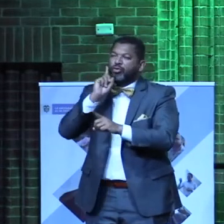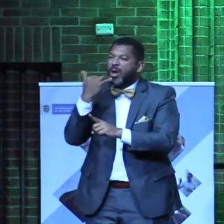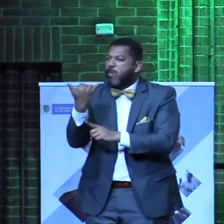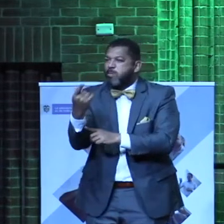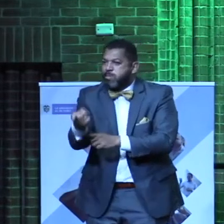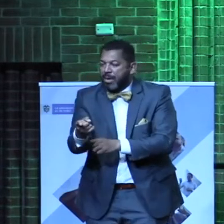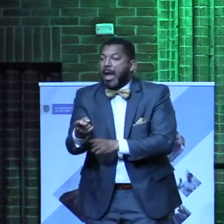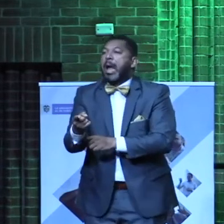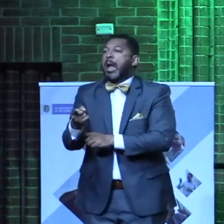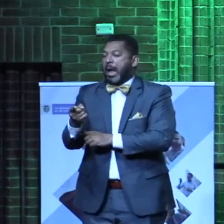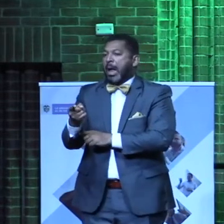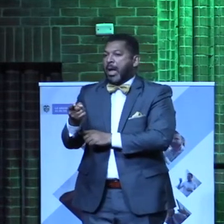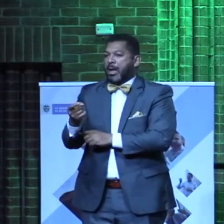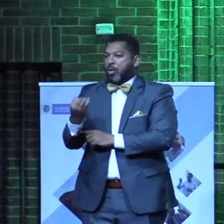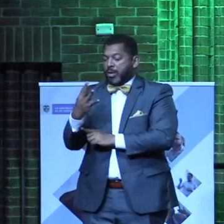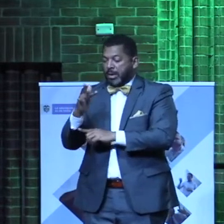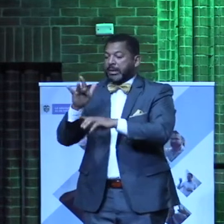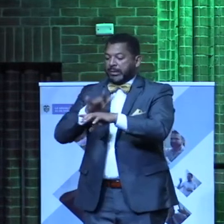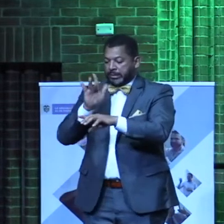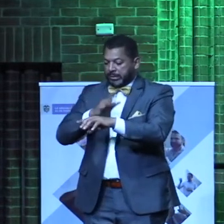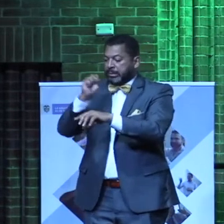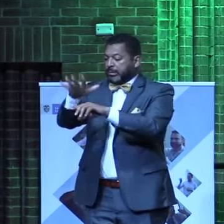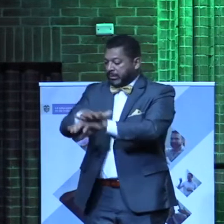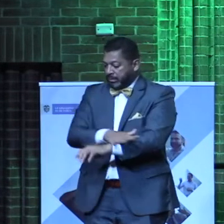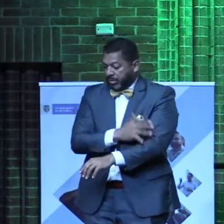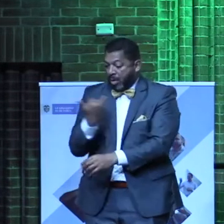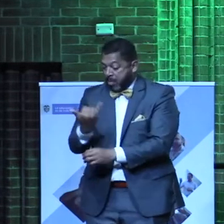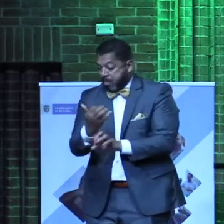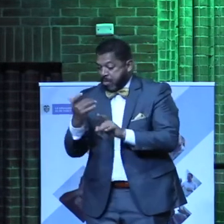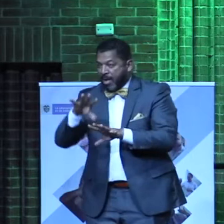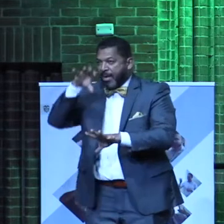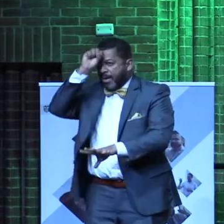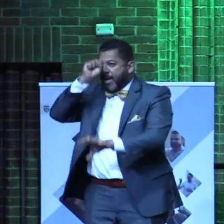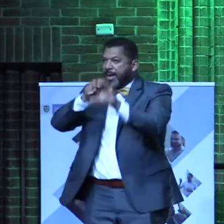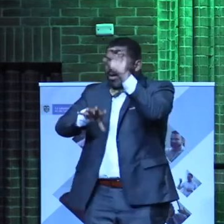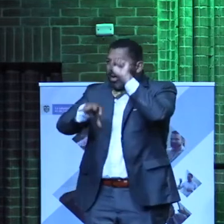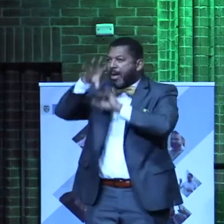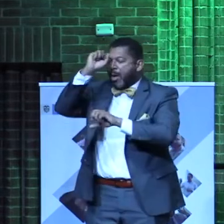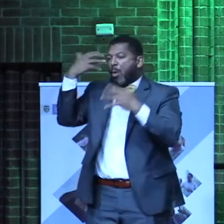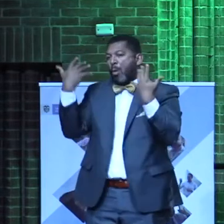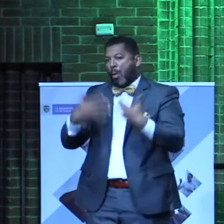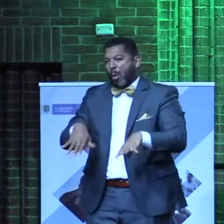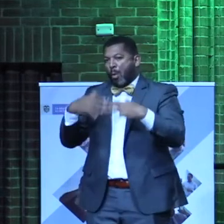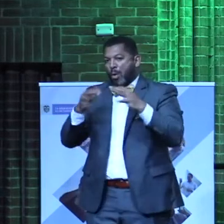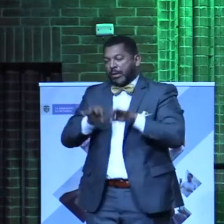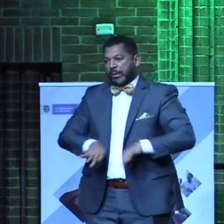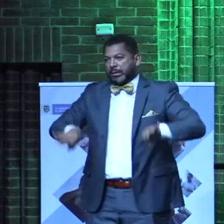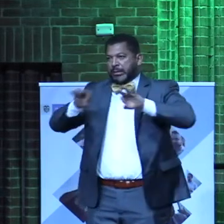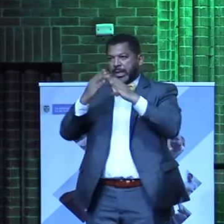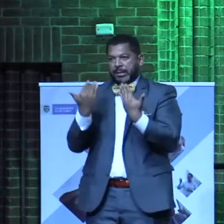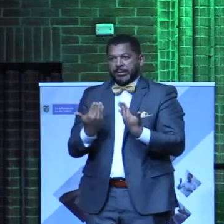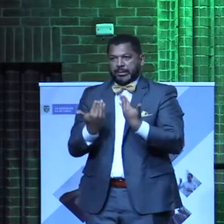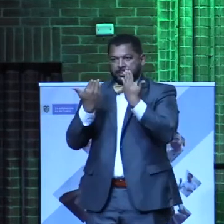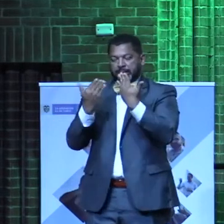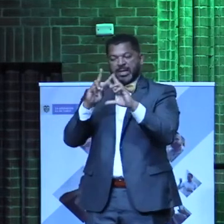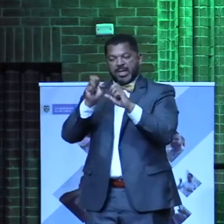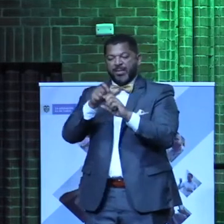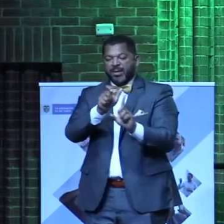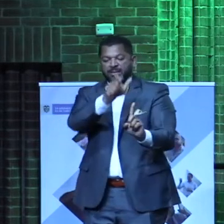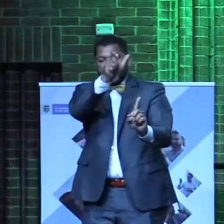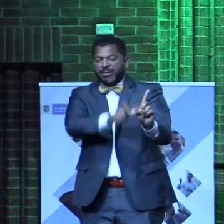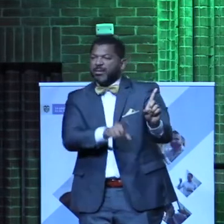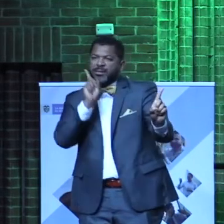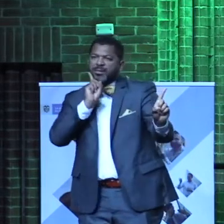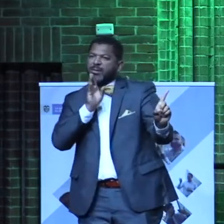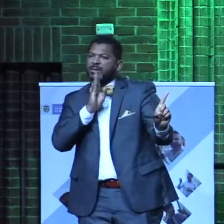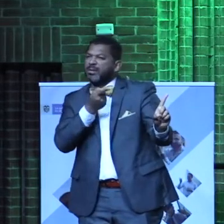encuentros lograron sensibilizar a los participantes de manera importante sobre la persona